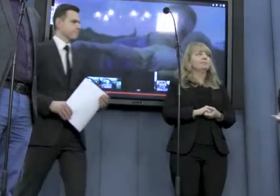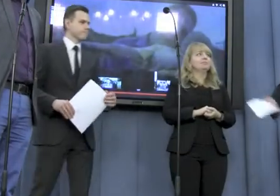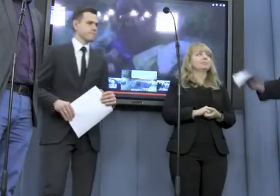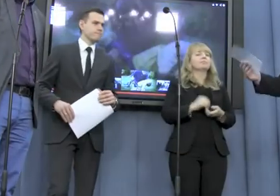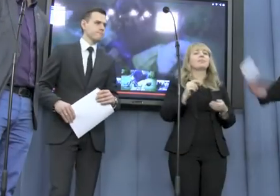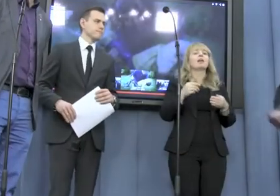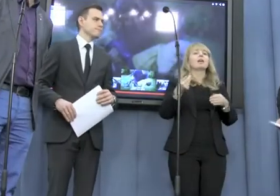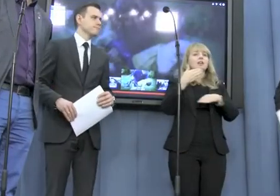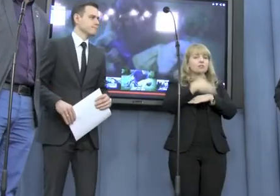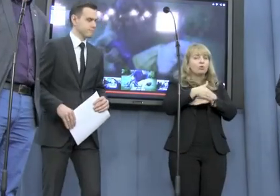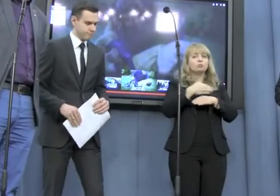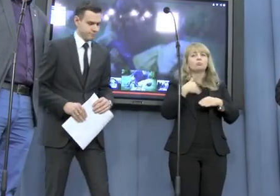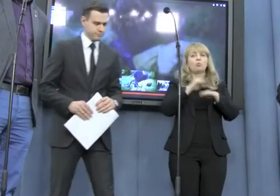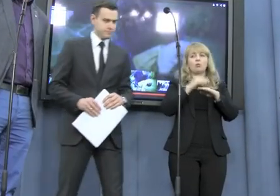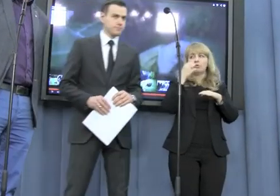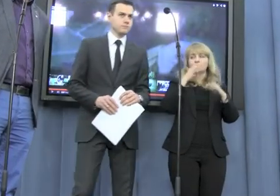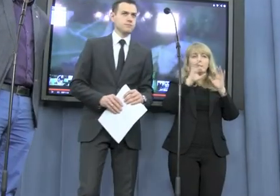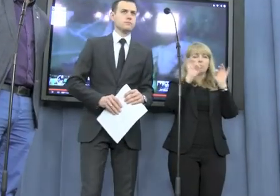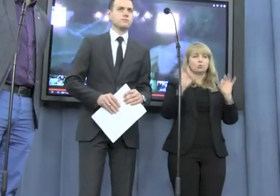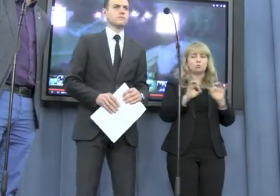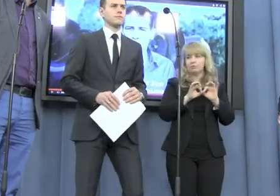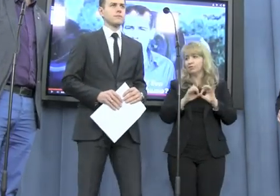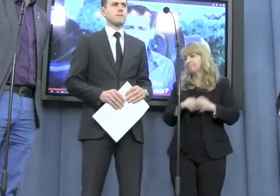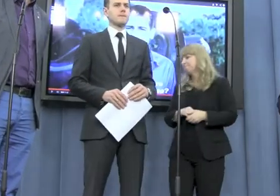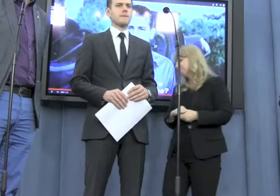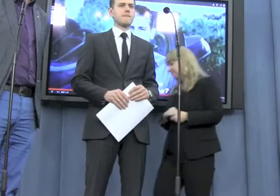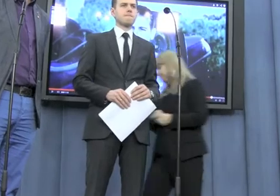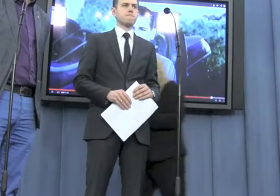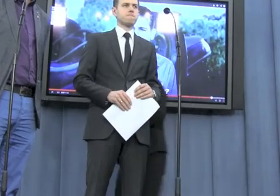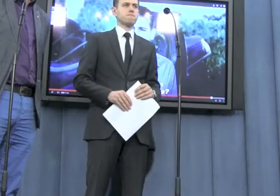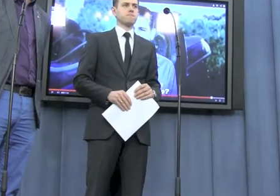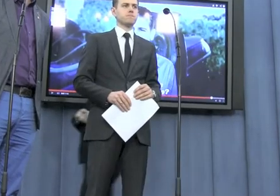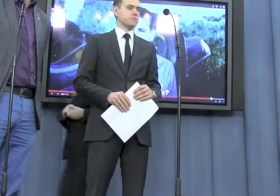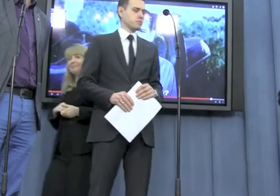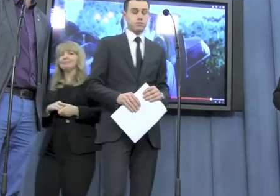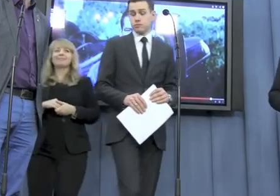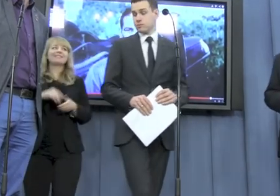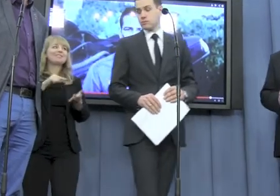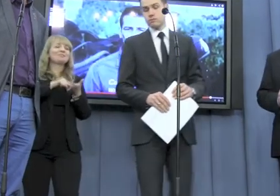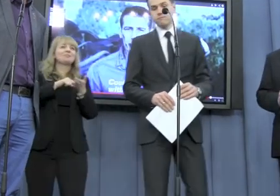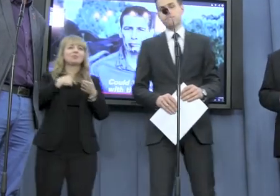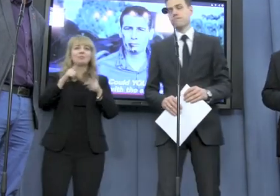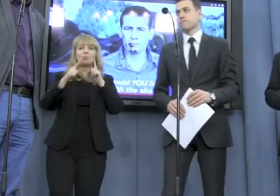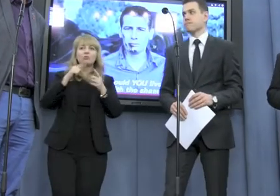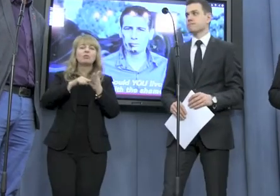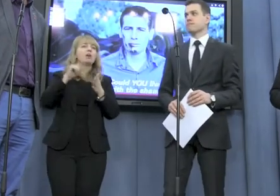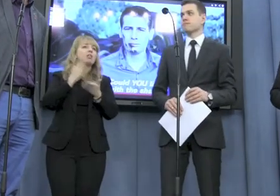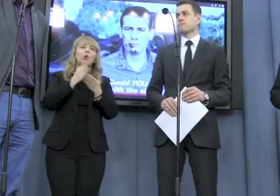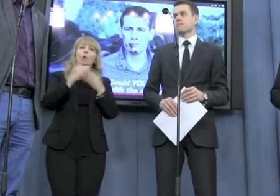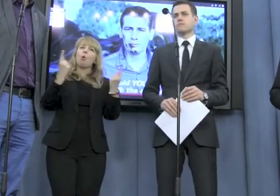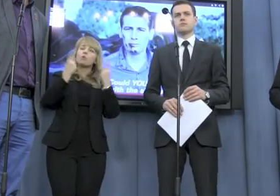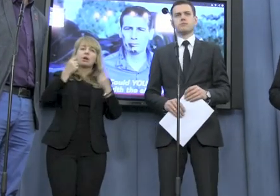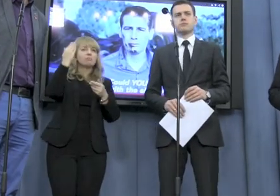Na zakończenie Andrzej podsumuje może ten filmik. O tym właśnie mówimy. Kampanie społeczne przemawiają do ludzi. Nic tak nie przemawia